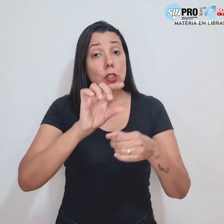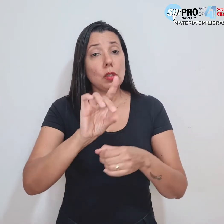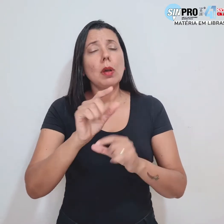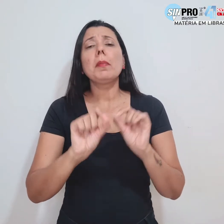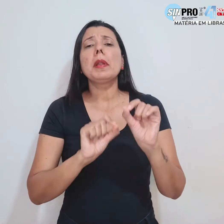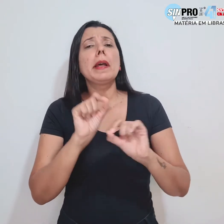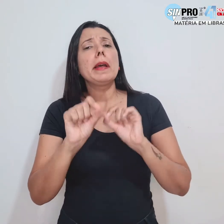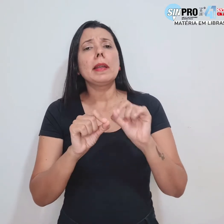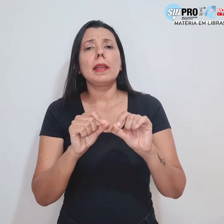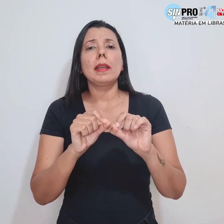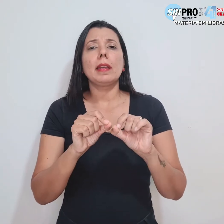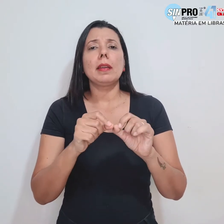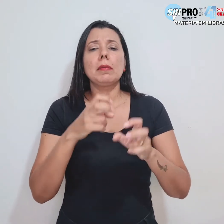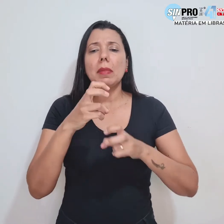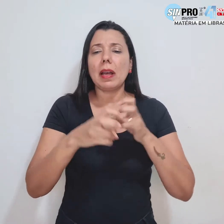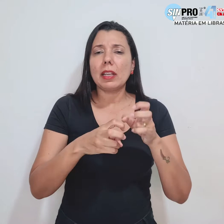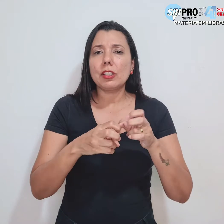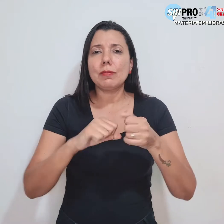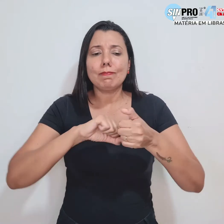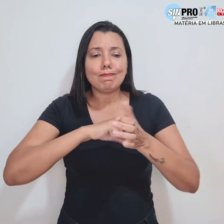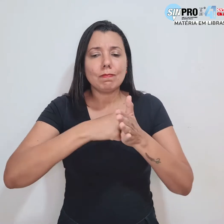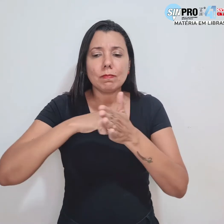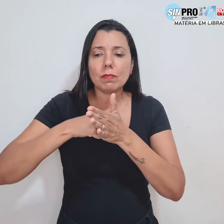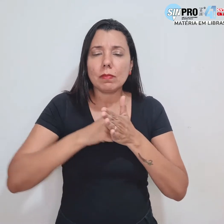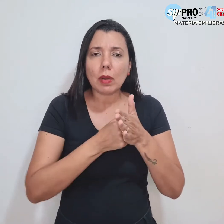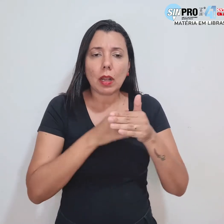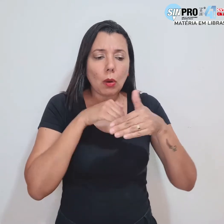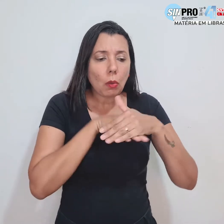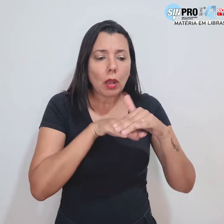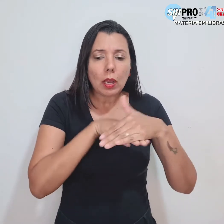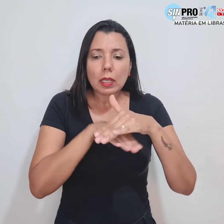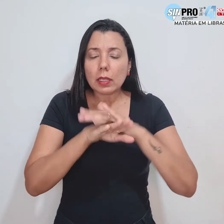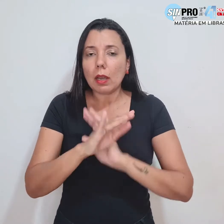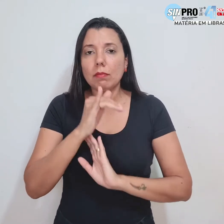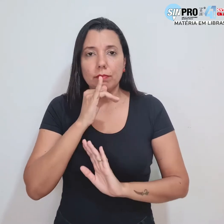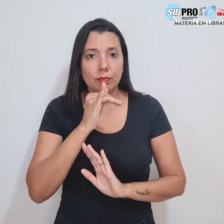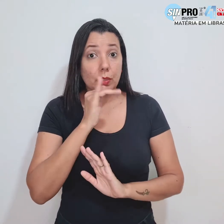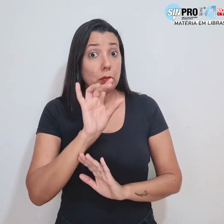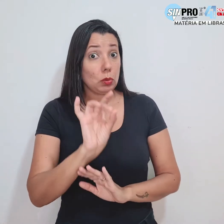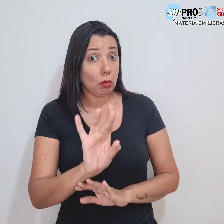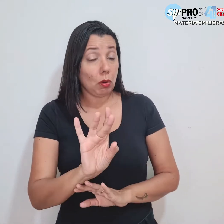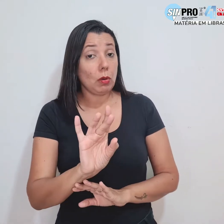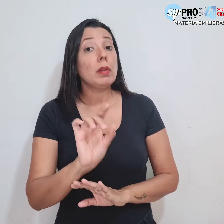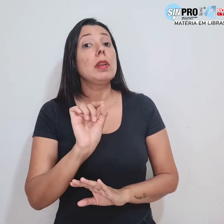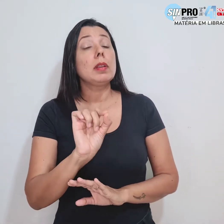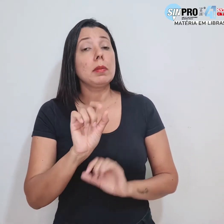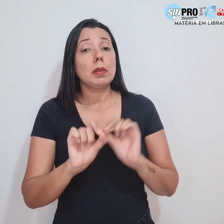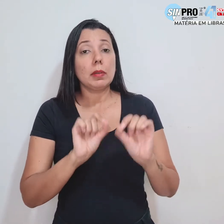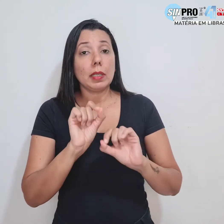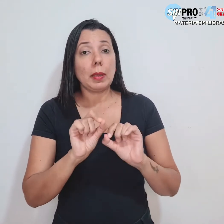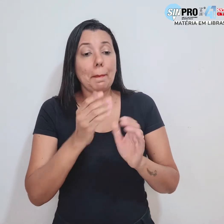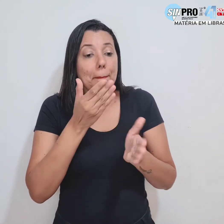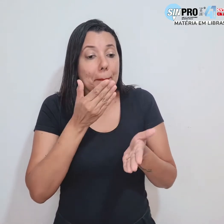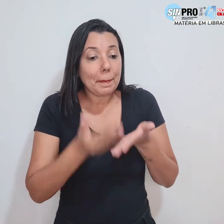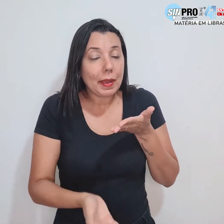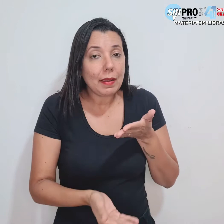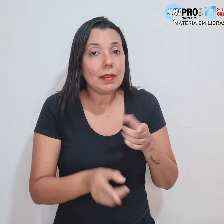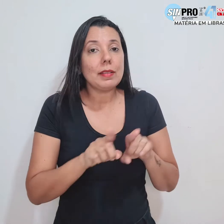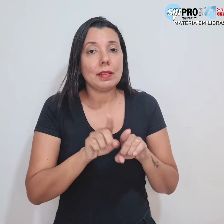refinarias apenas como parque de trancagem para armazenamento, por exemplo. E aí, a arrecadação cai e o